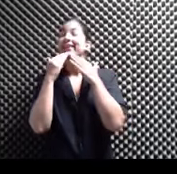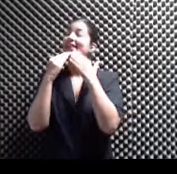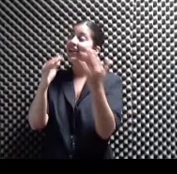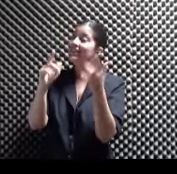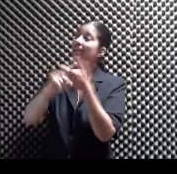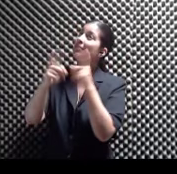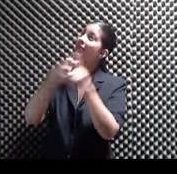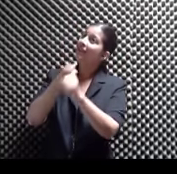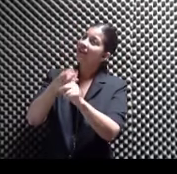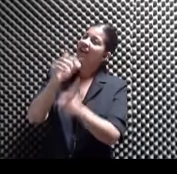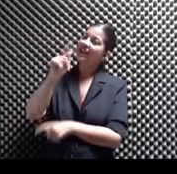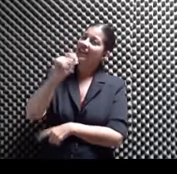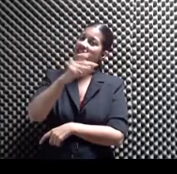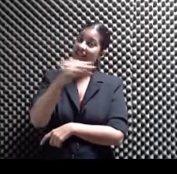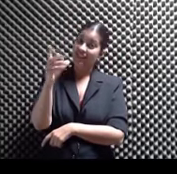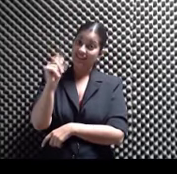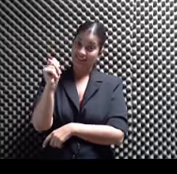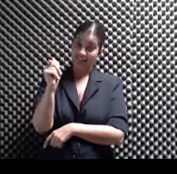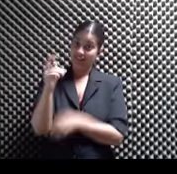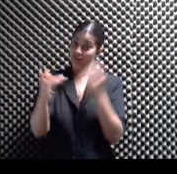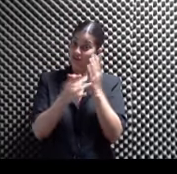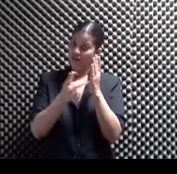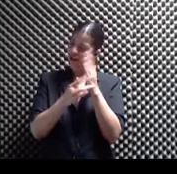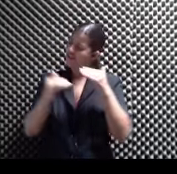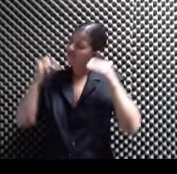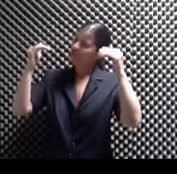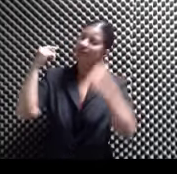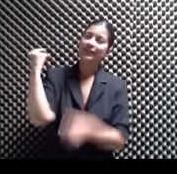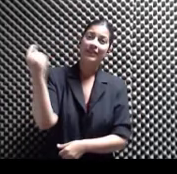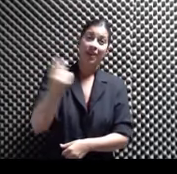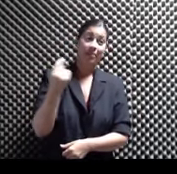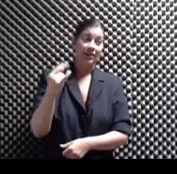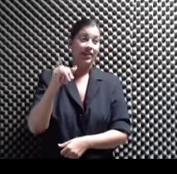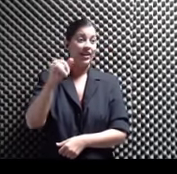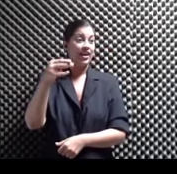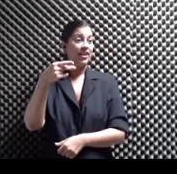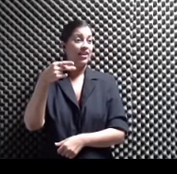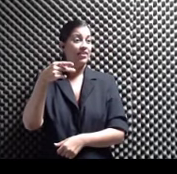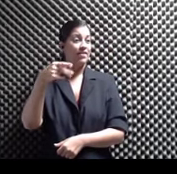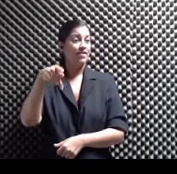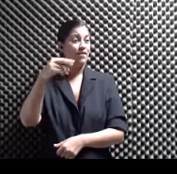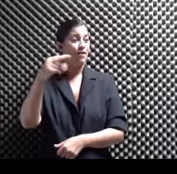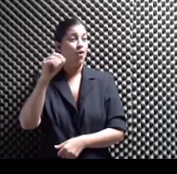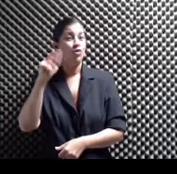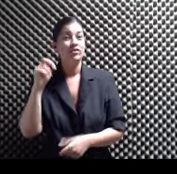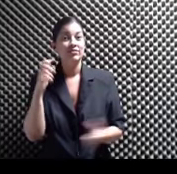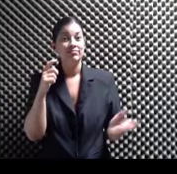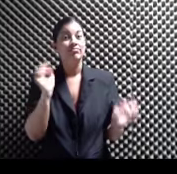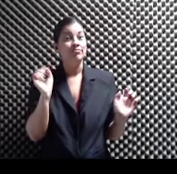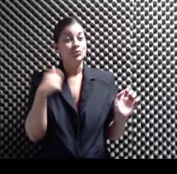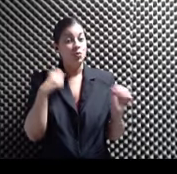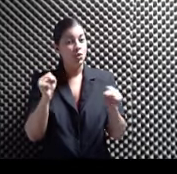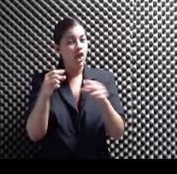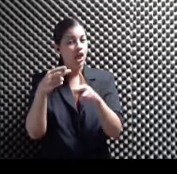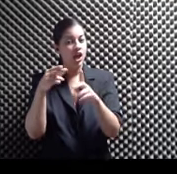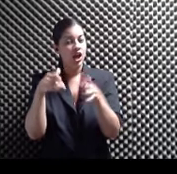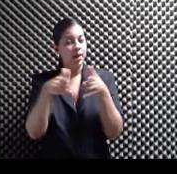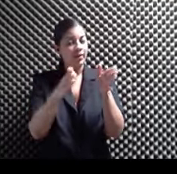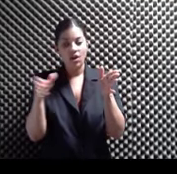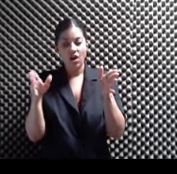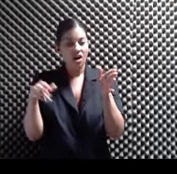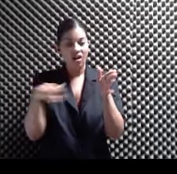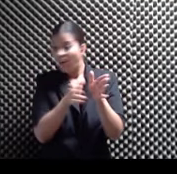nuestros amigos de AT&T que siempre nos tienen con la tecnología adelante. Con el iPhone pude coger un shortcut porque la 65 estaba inundada. Y yo dije, ay, qué bueno